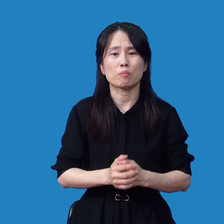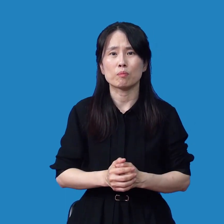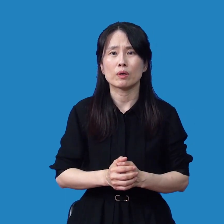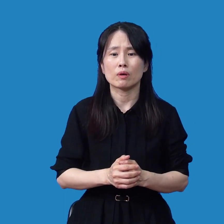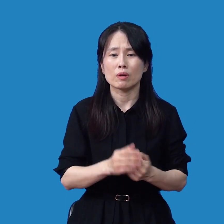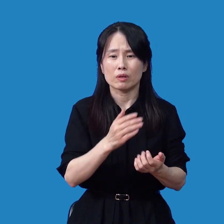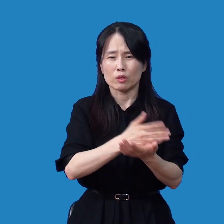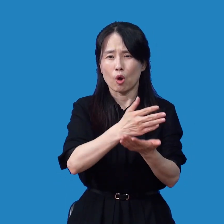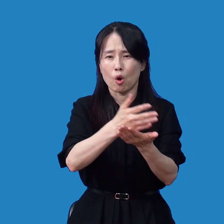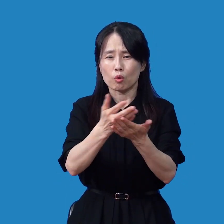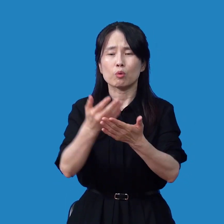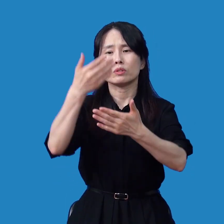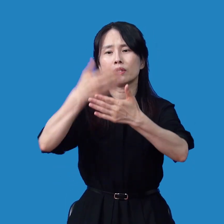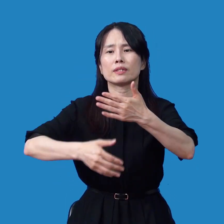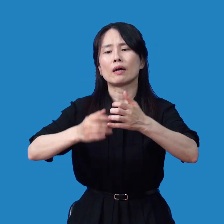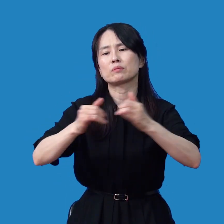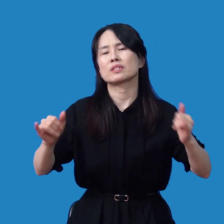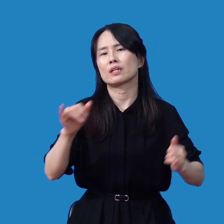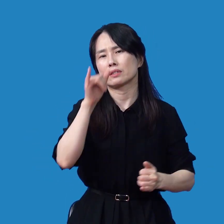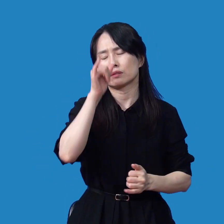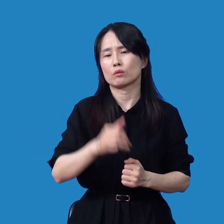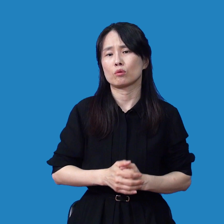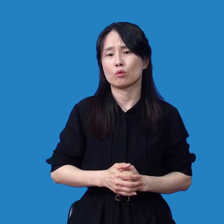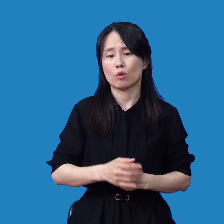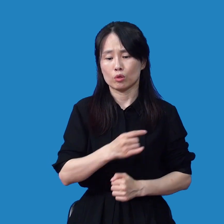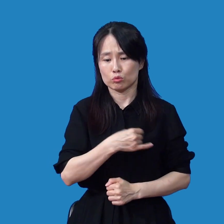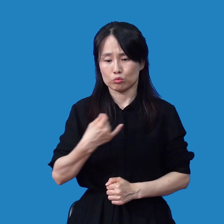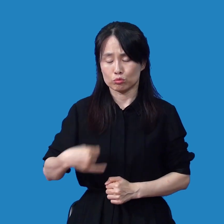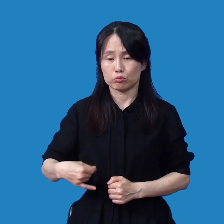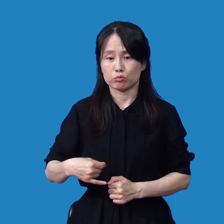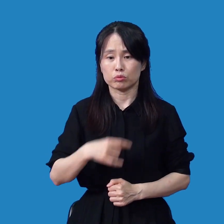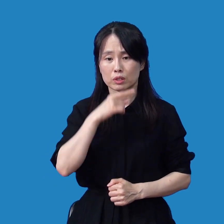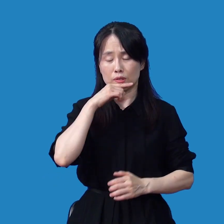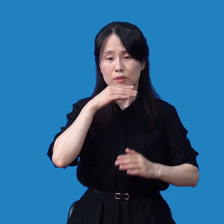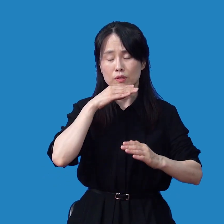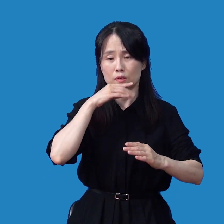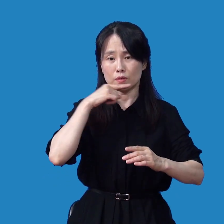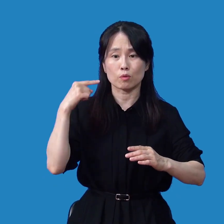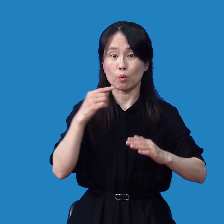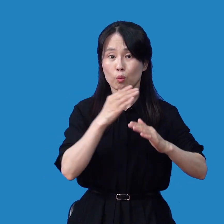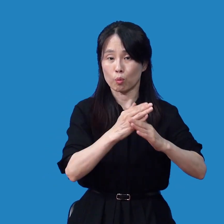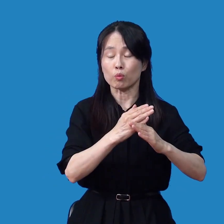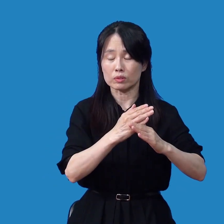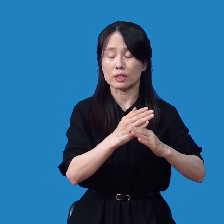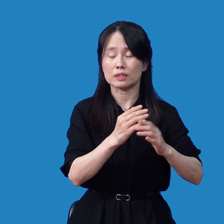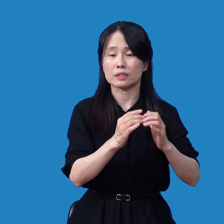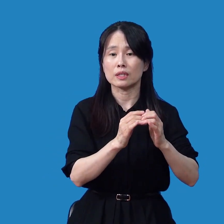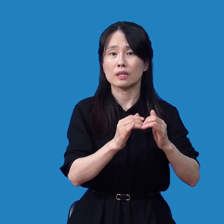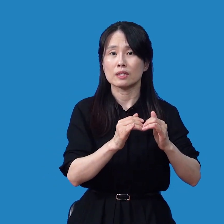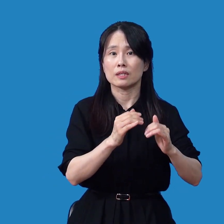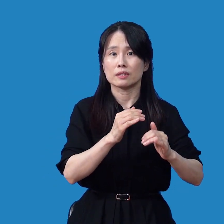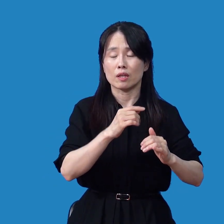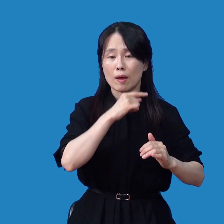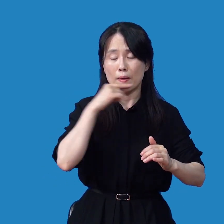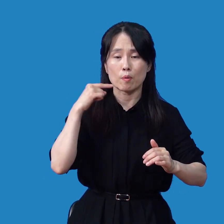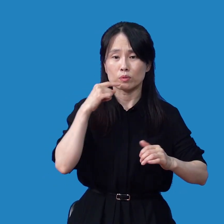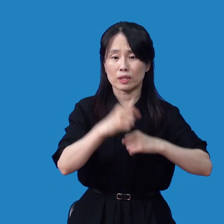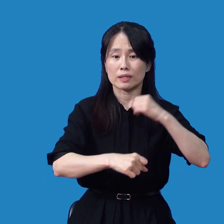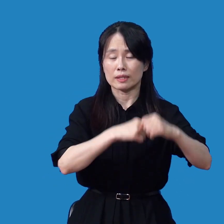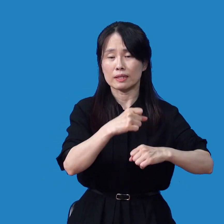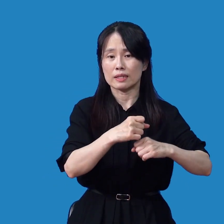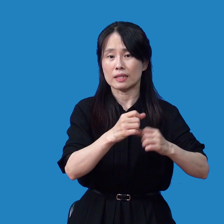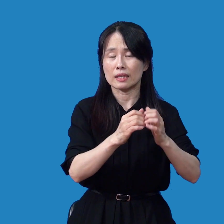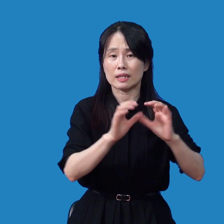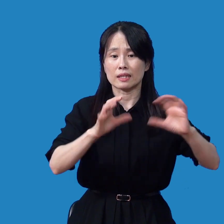있었습니다. 중국이 공산화될 때에 1949년이죠. 그래서 선교사들이